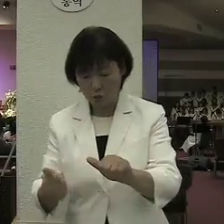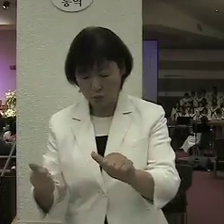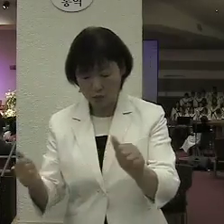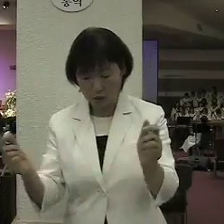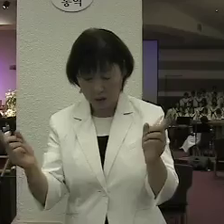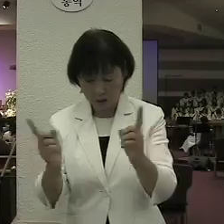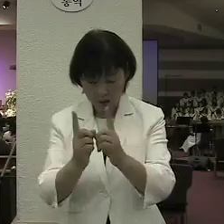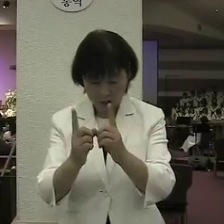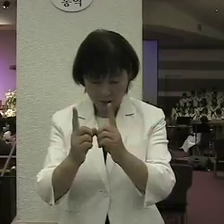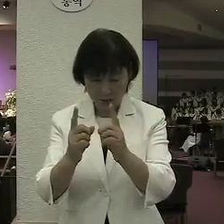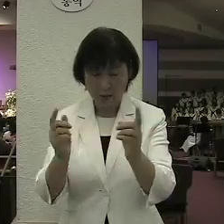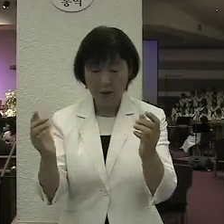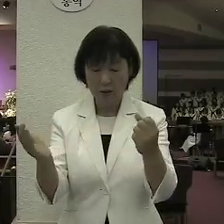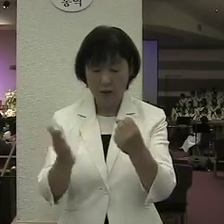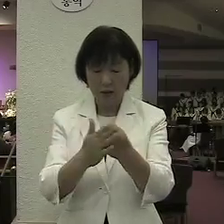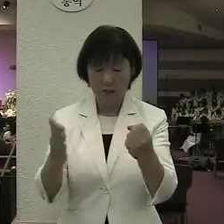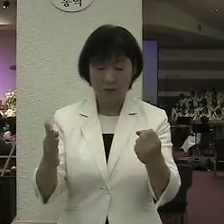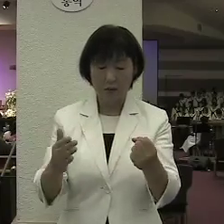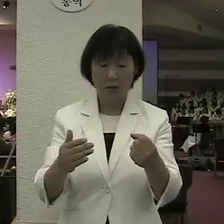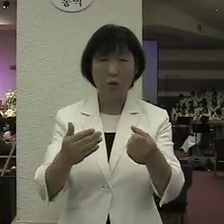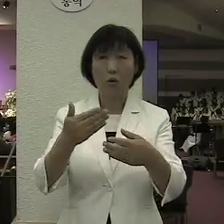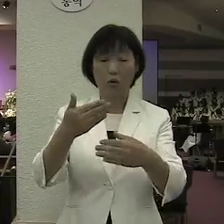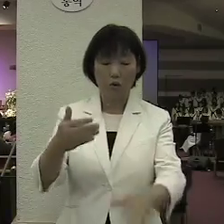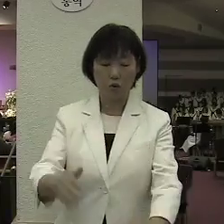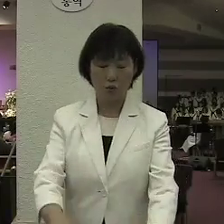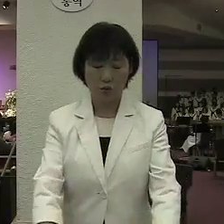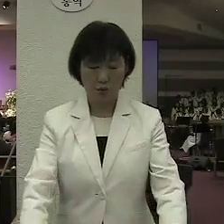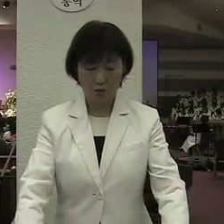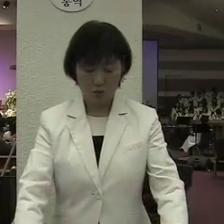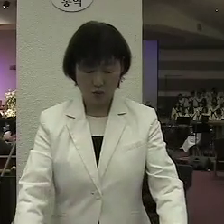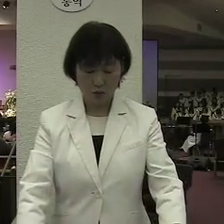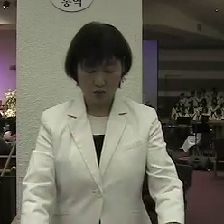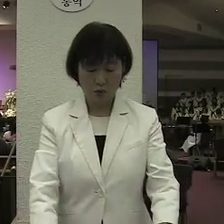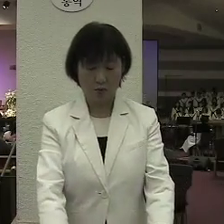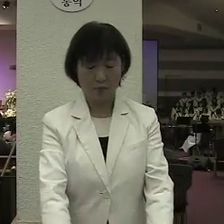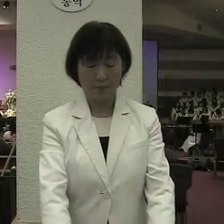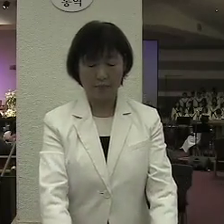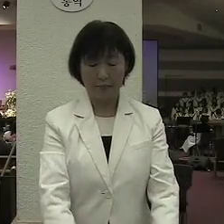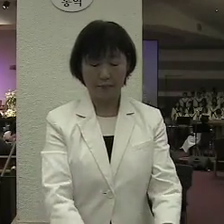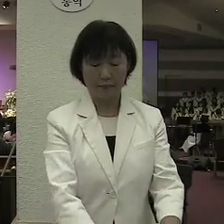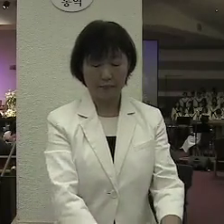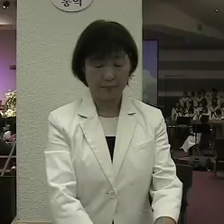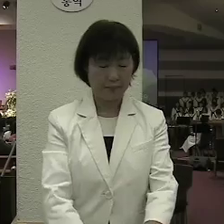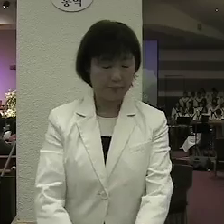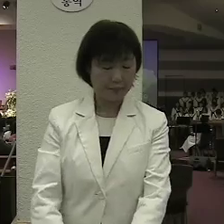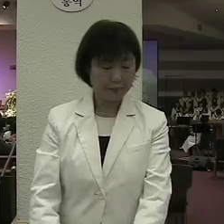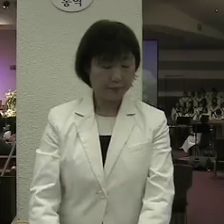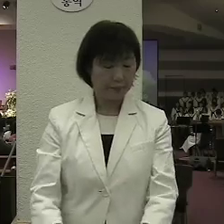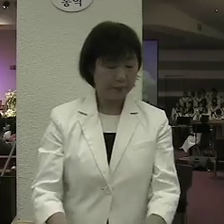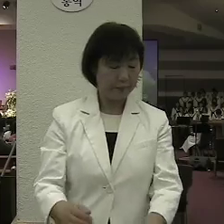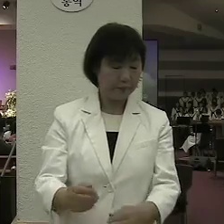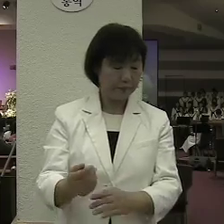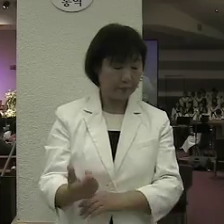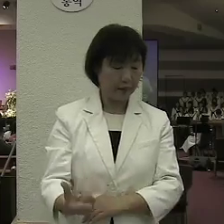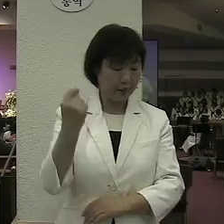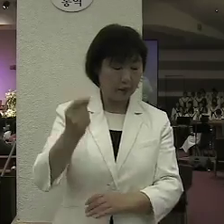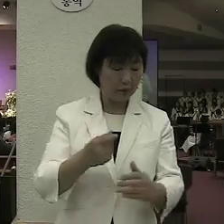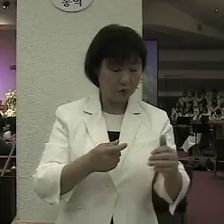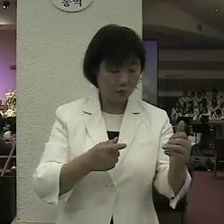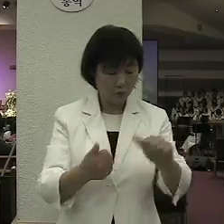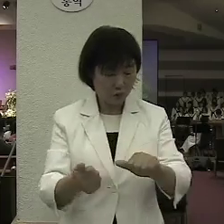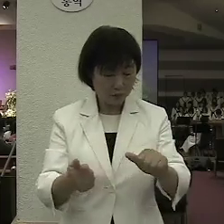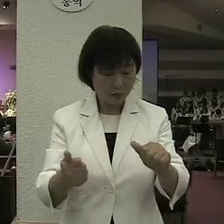합당하신가? 왜 하나님의 어린 양만 하나님의 오른손에 들고 계신 책을 열어서 그 안에 있는